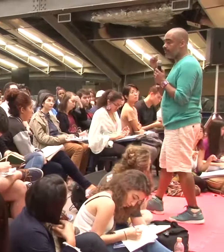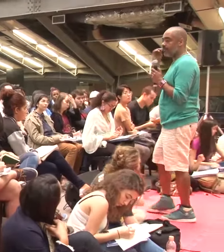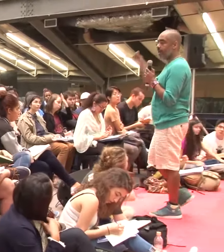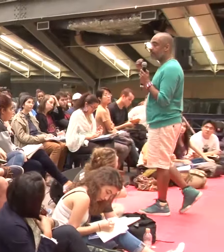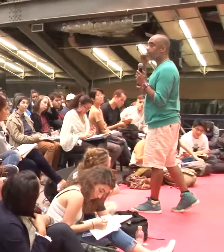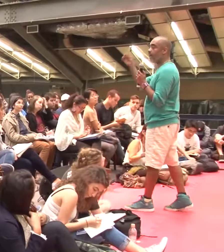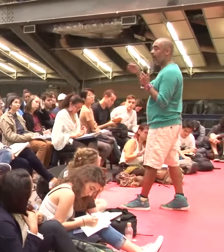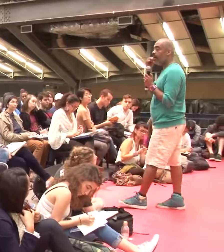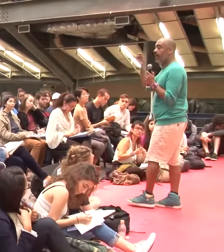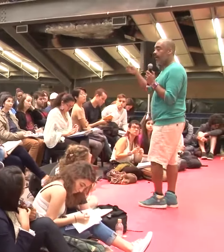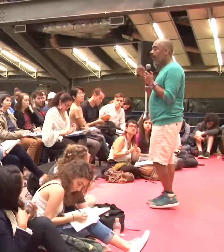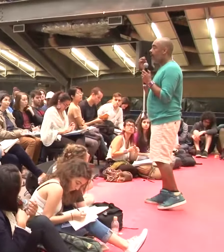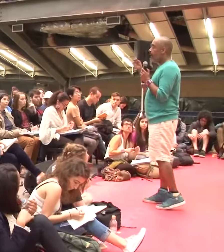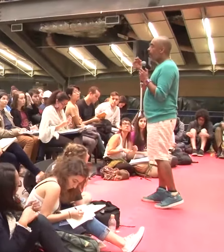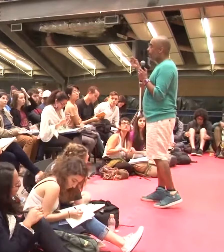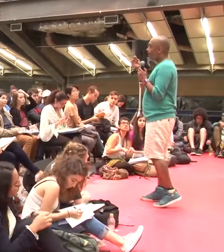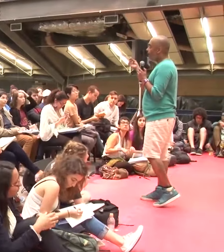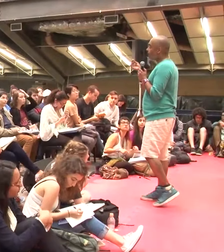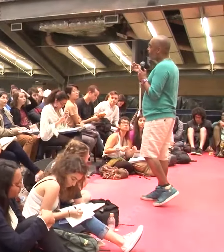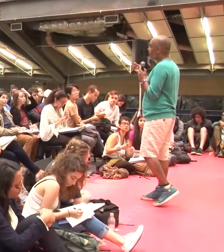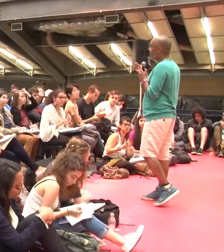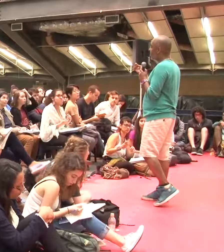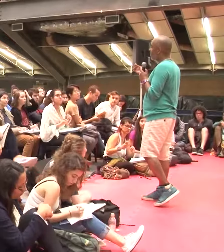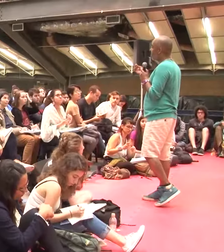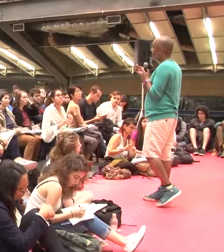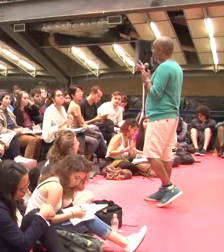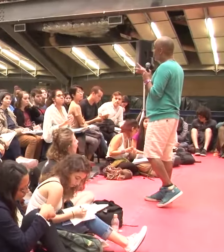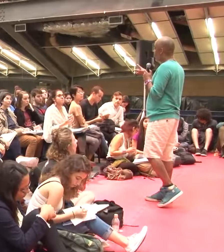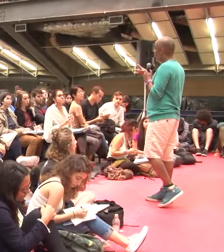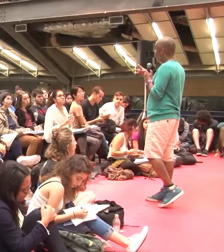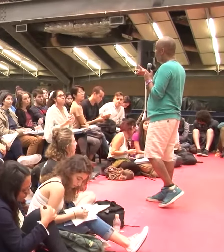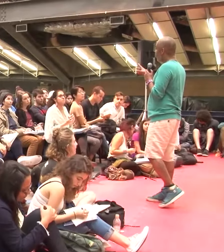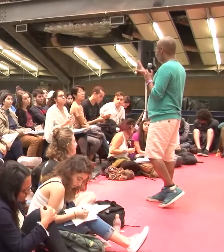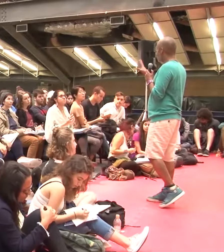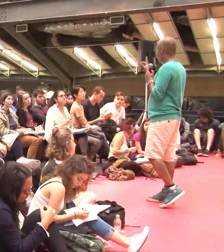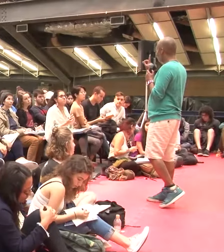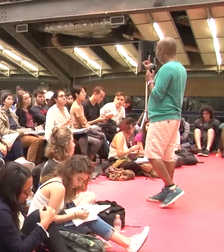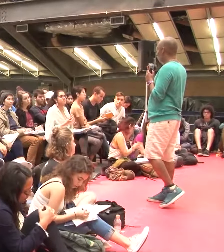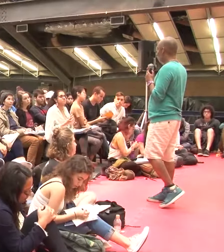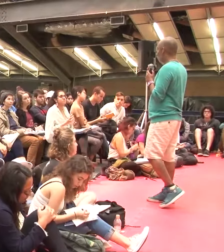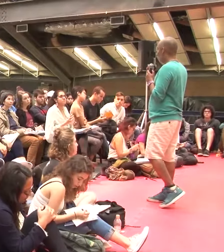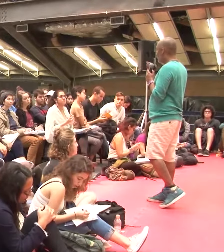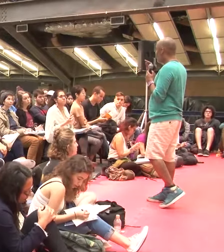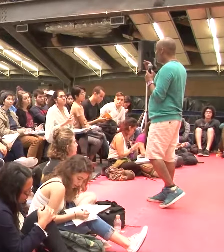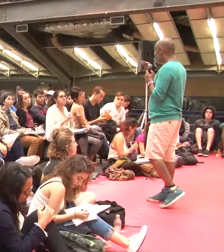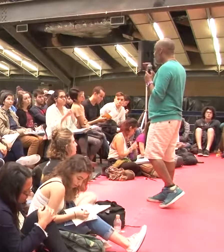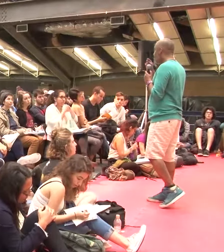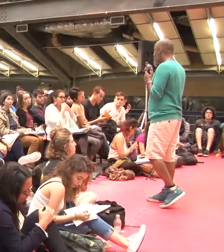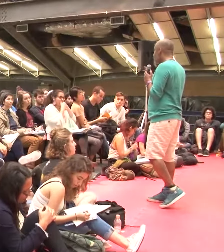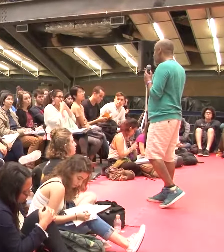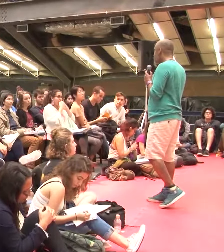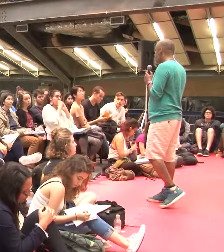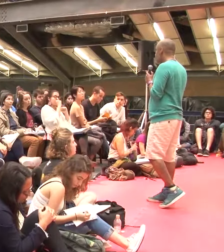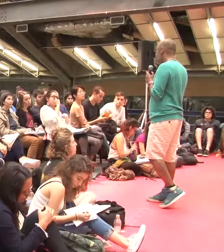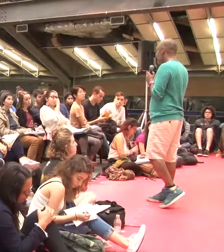marca essa para nós pode parecer um momento sedutor, mas não é tanto. Muito pelo contrário, um